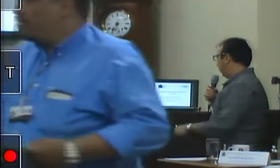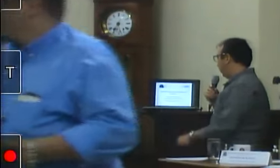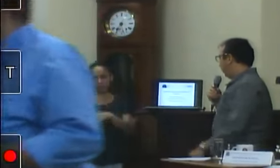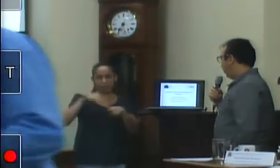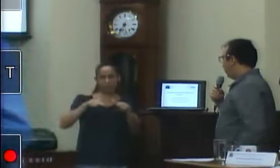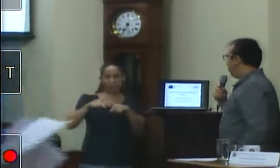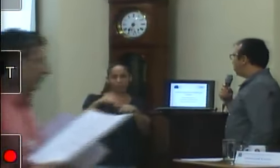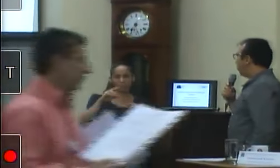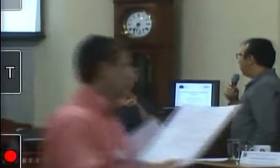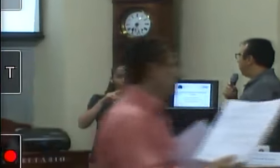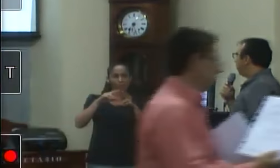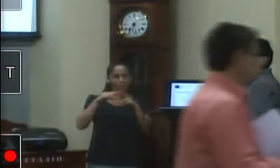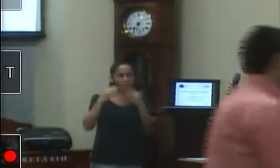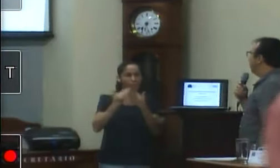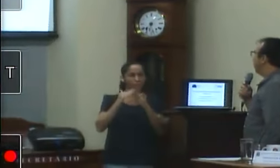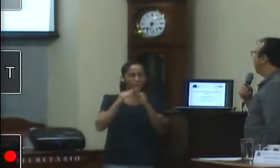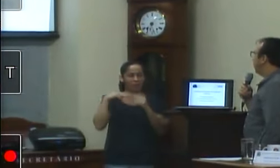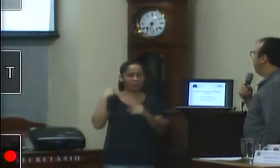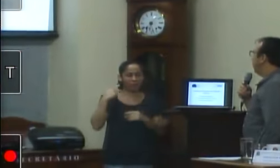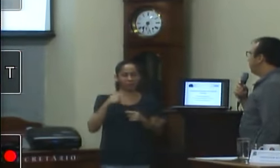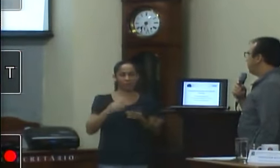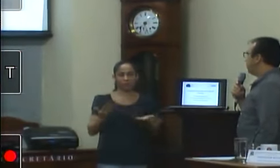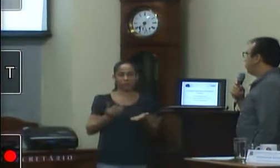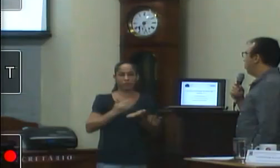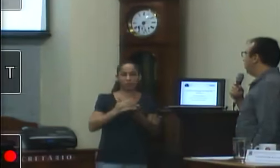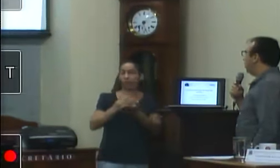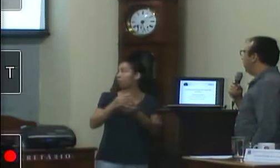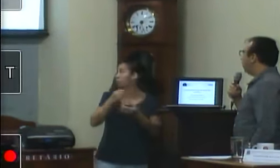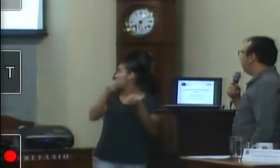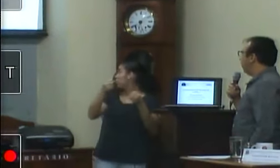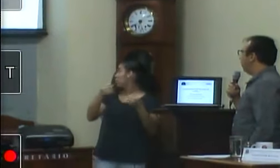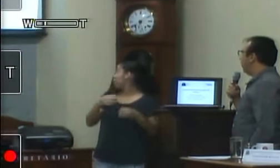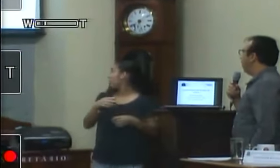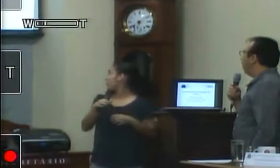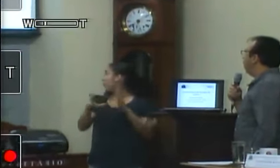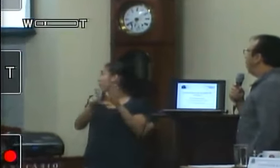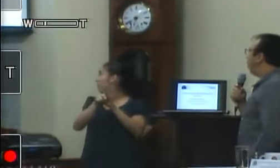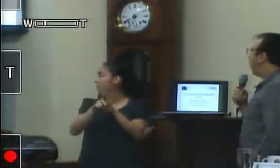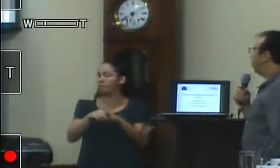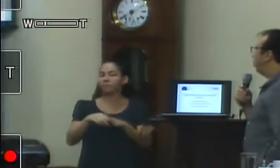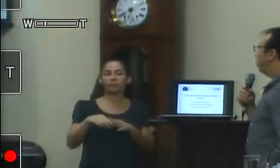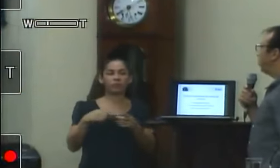aqui início à apresentação da prestação de contas da Lei Complementar